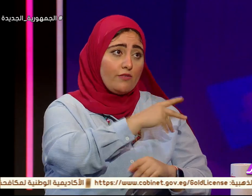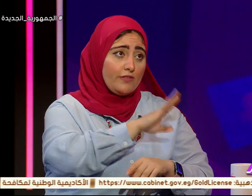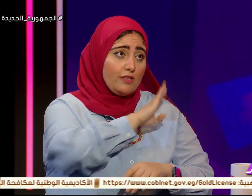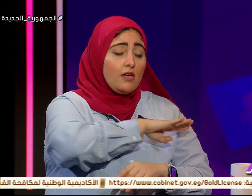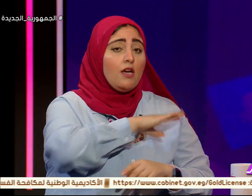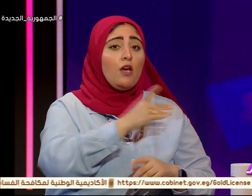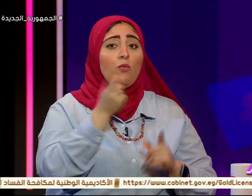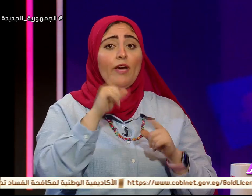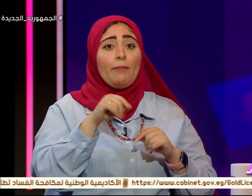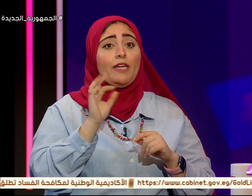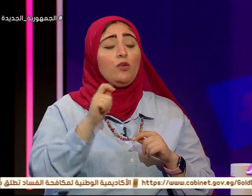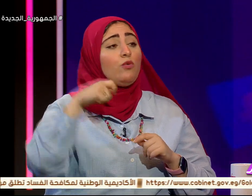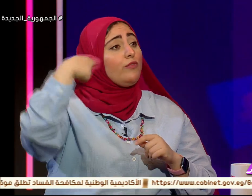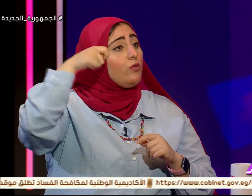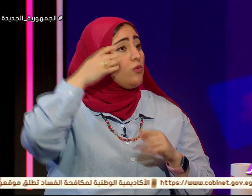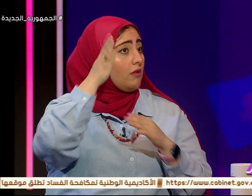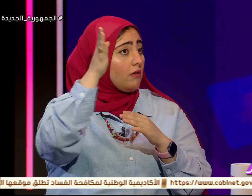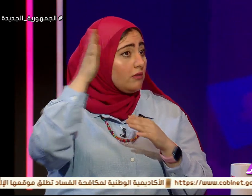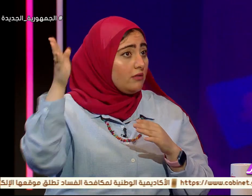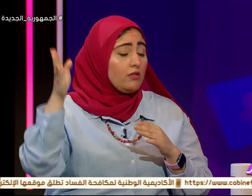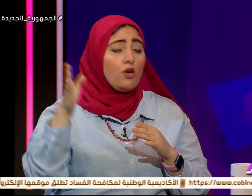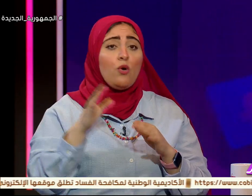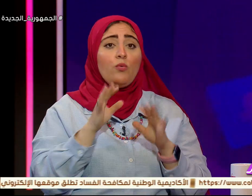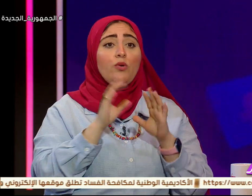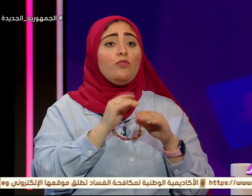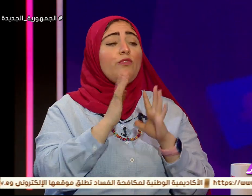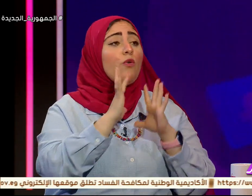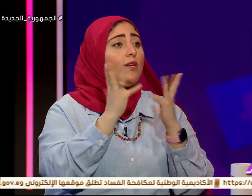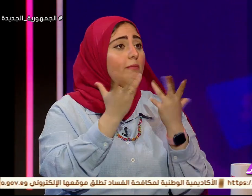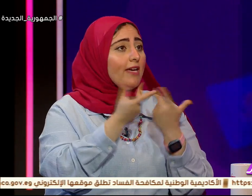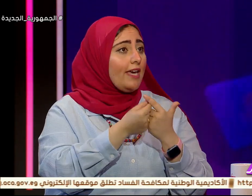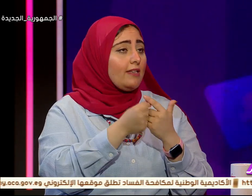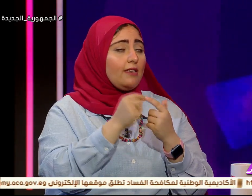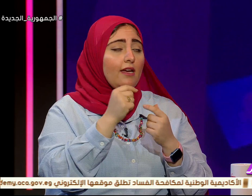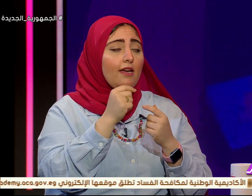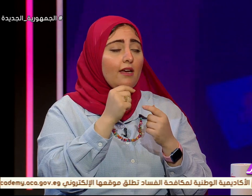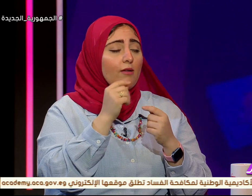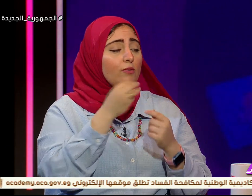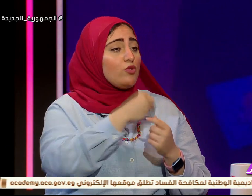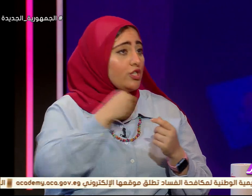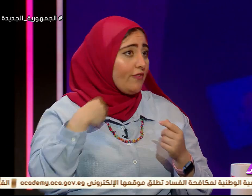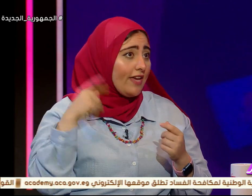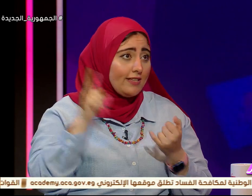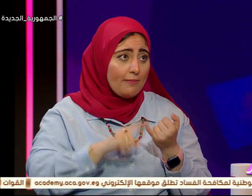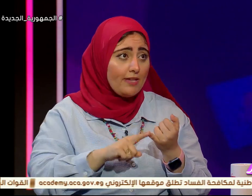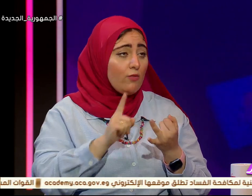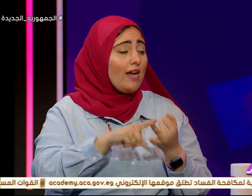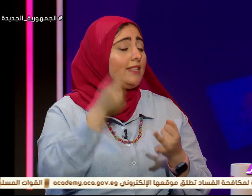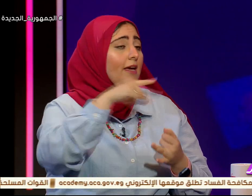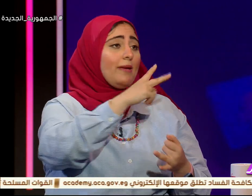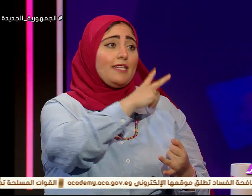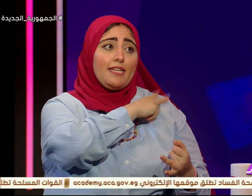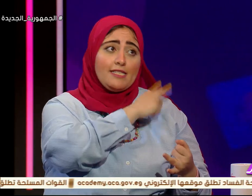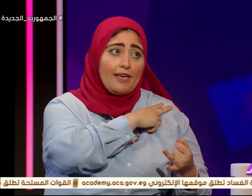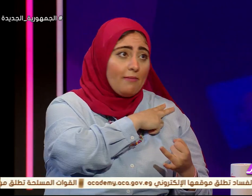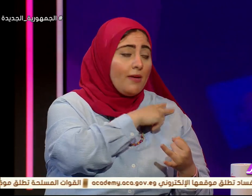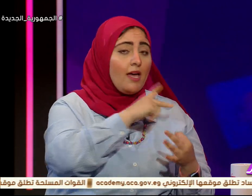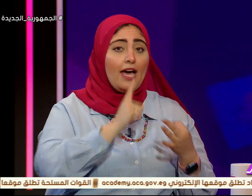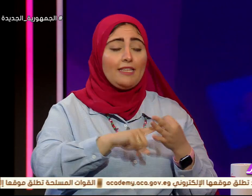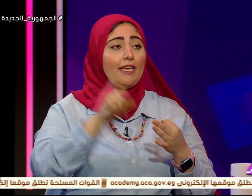الموظفين، وكمان يكون في الوزارات ويكون في كل مكان، المستشفيات كمان وحتى طبعا كمان الأقسام حتى